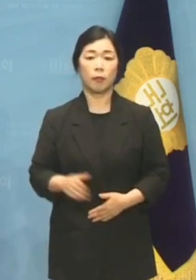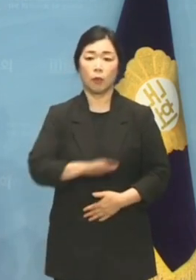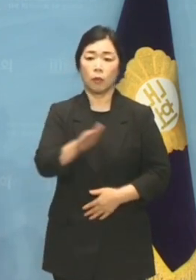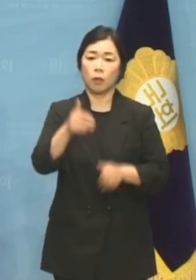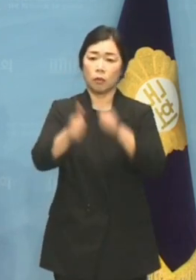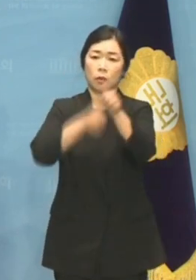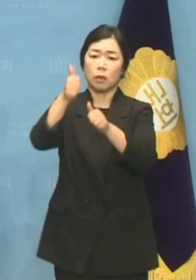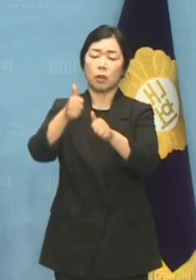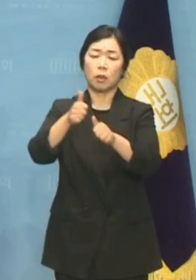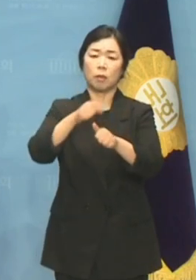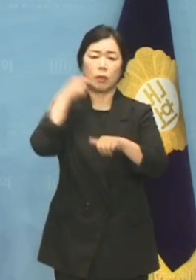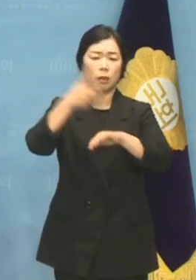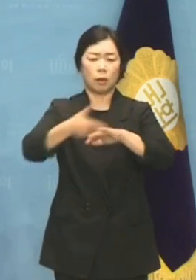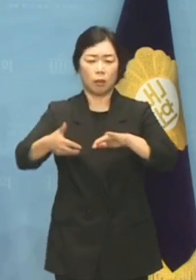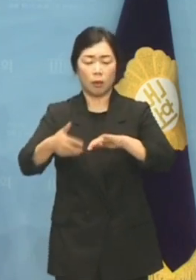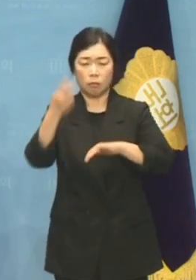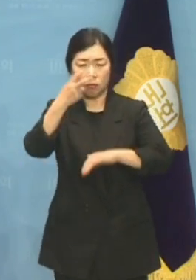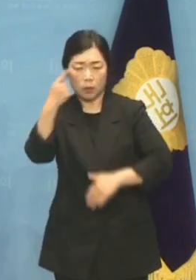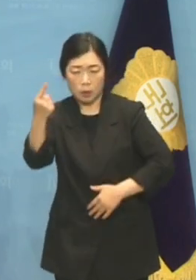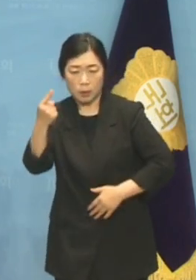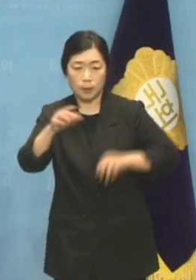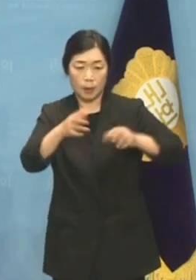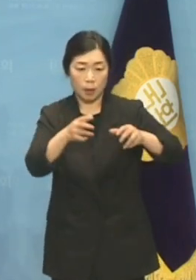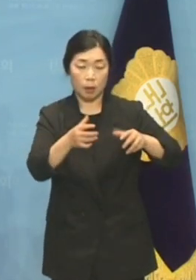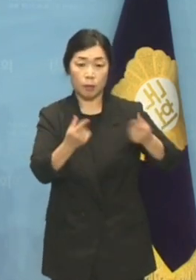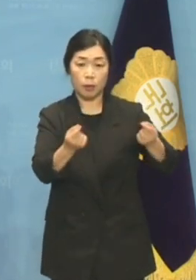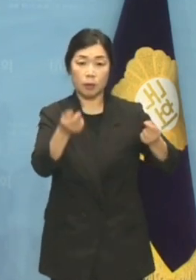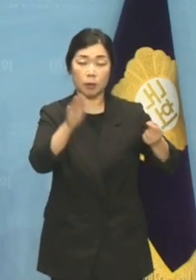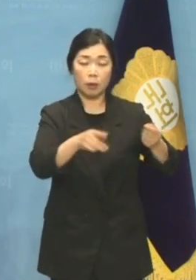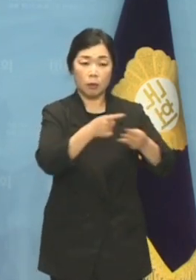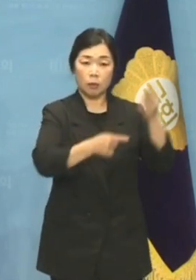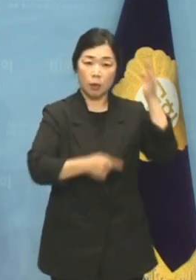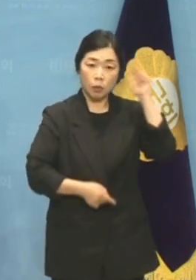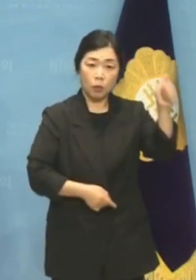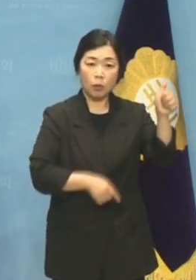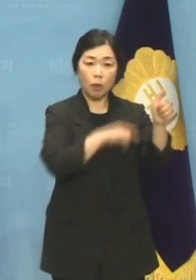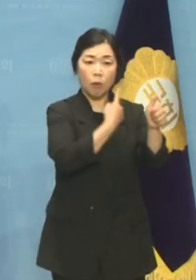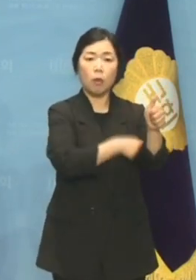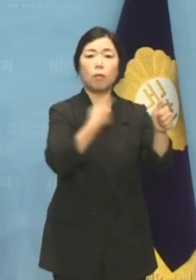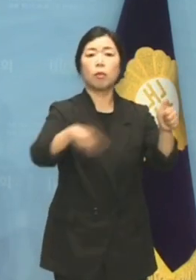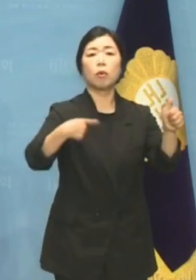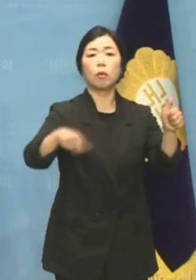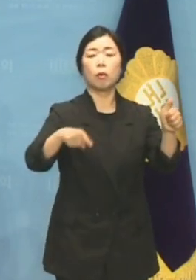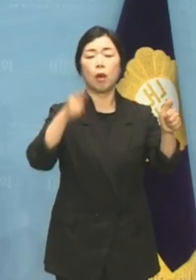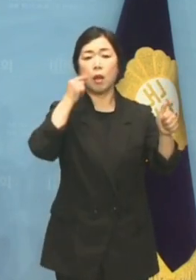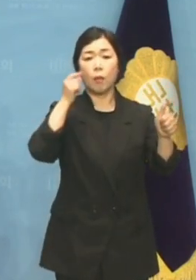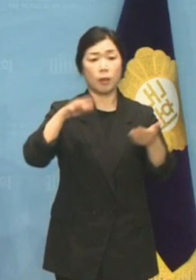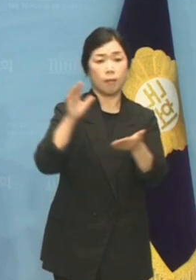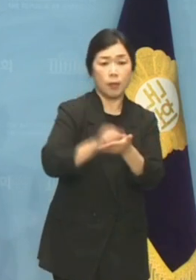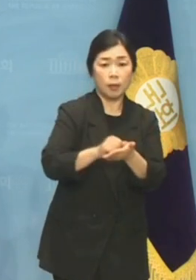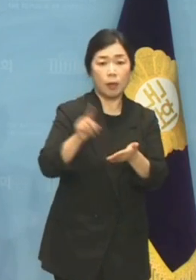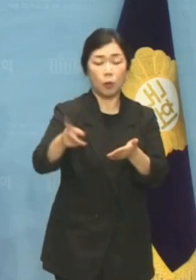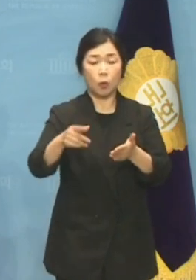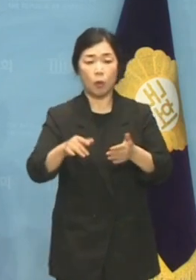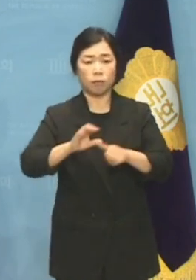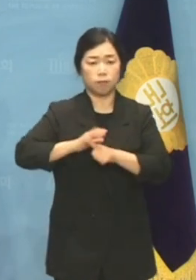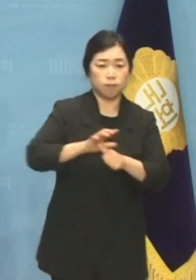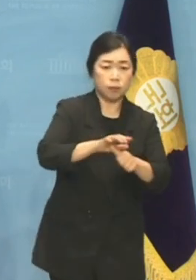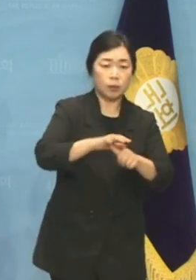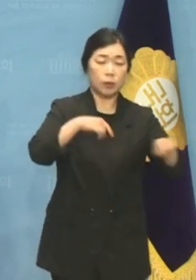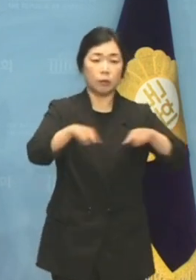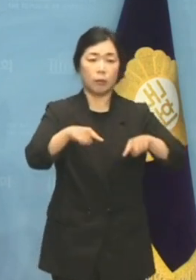피 흘리며 지킨 주권국가인데 윤석열 대통령이 무슨 권한으로 일본의 침탈과